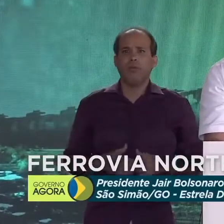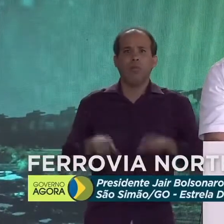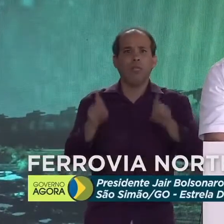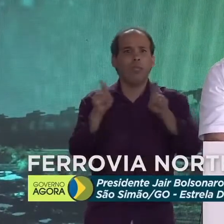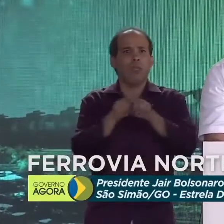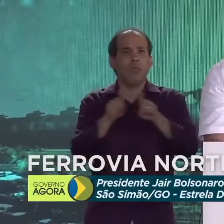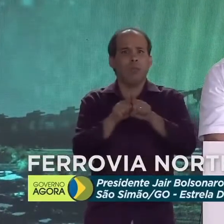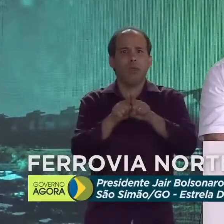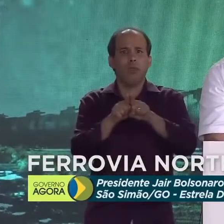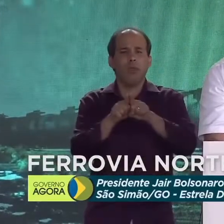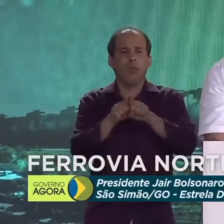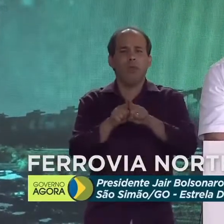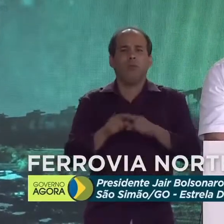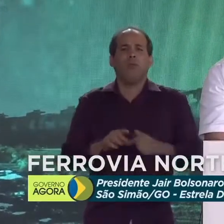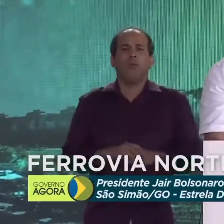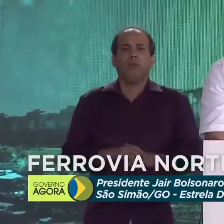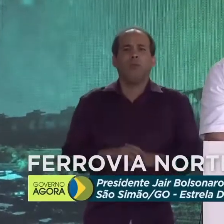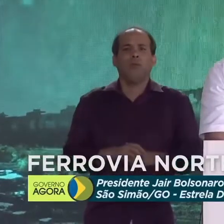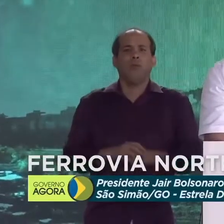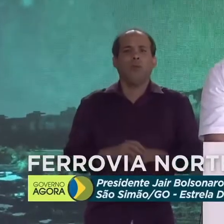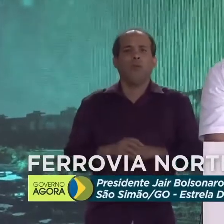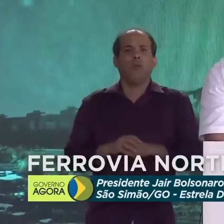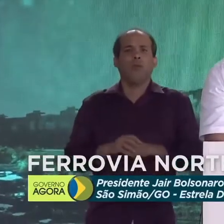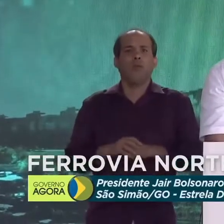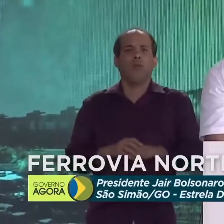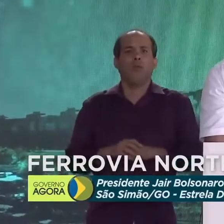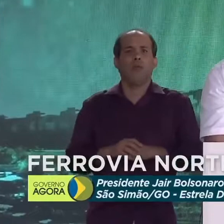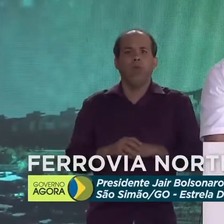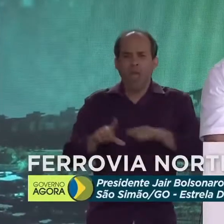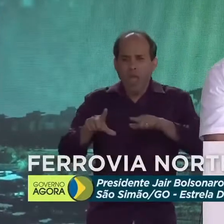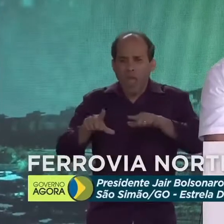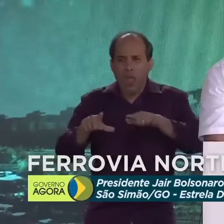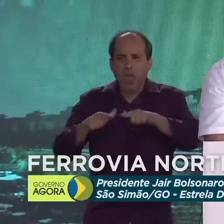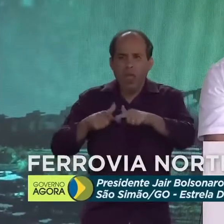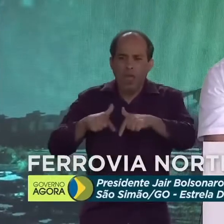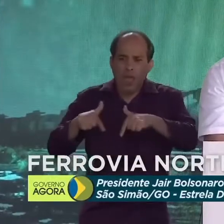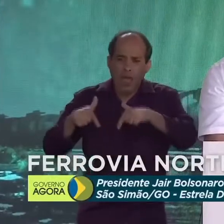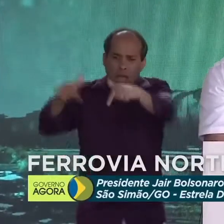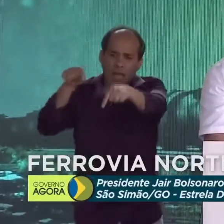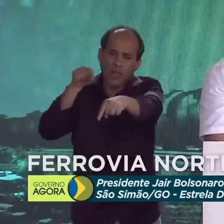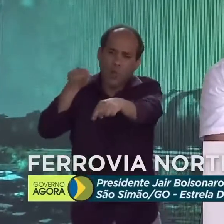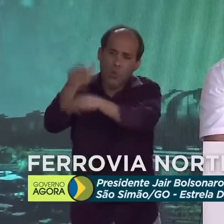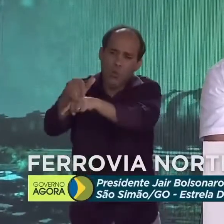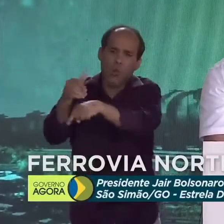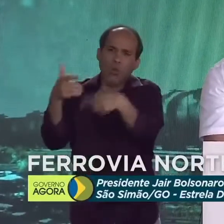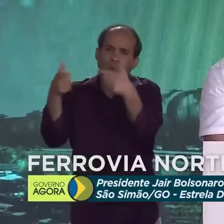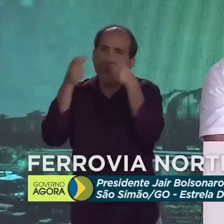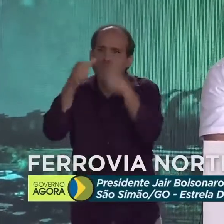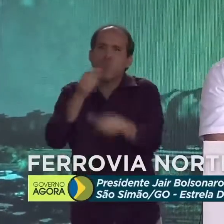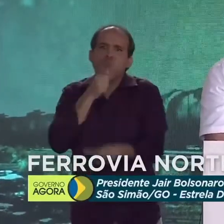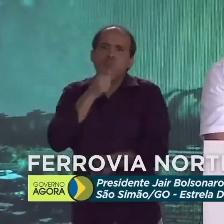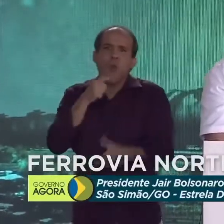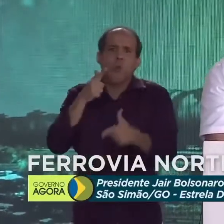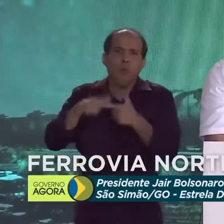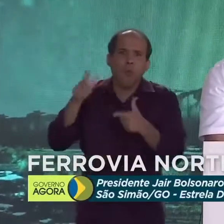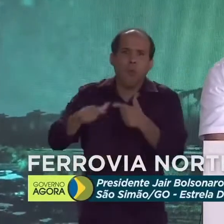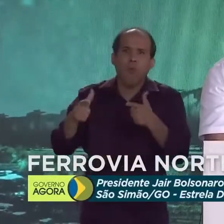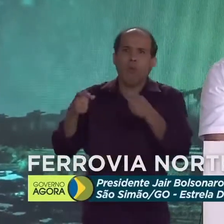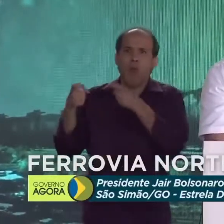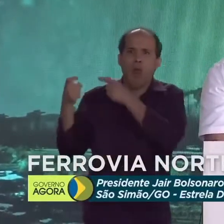a ações que não nos interessam, como distúrbios,